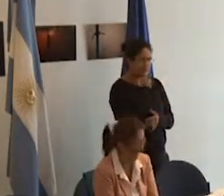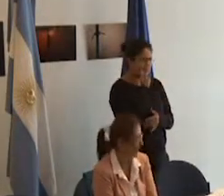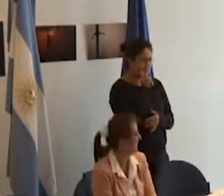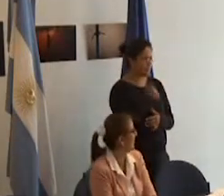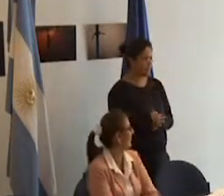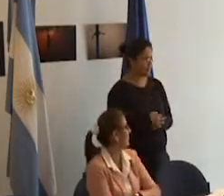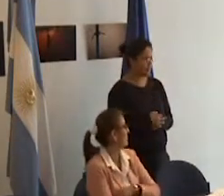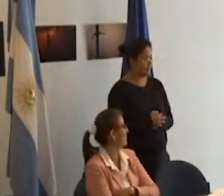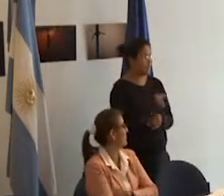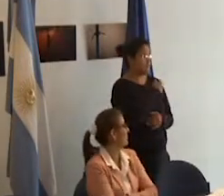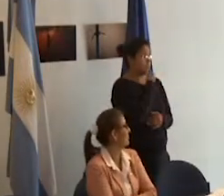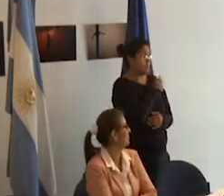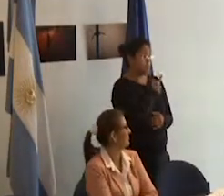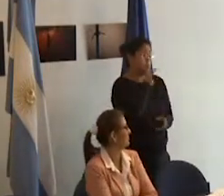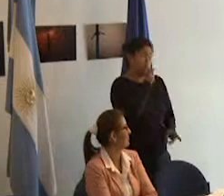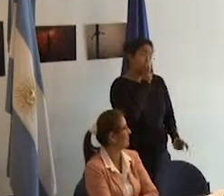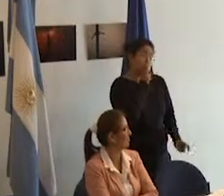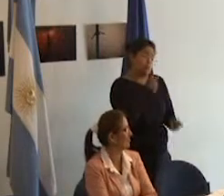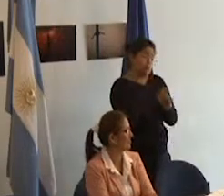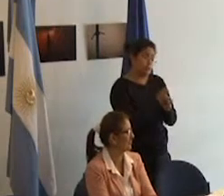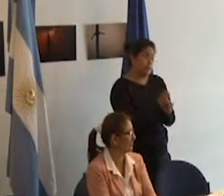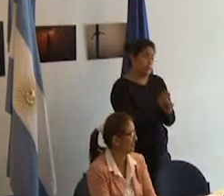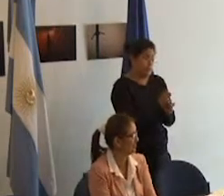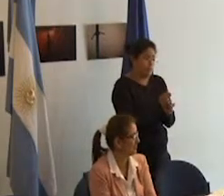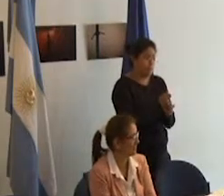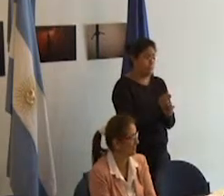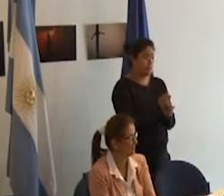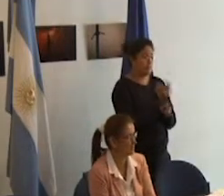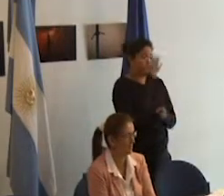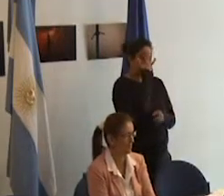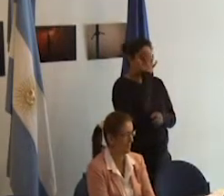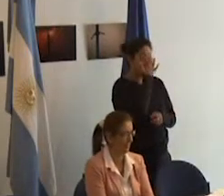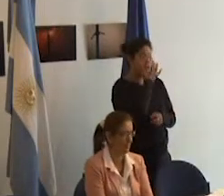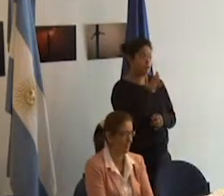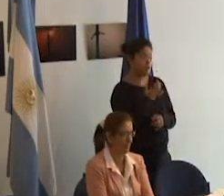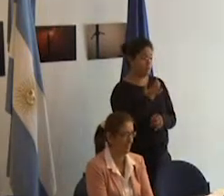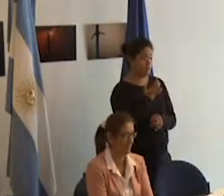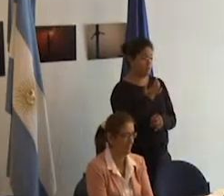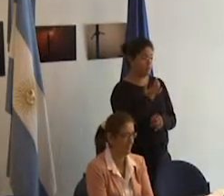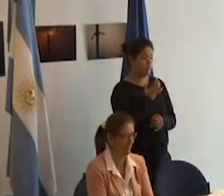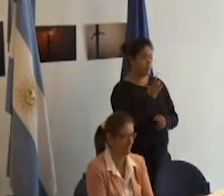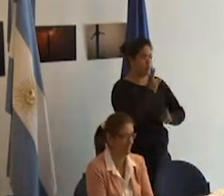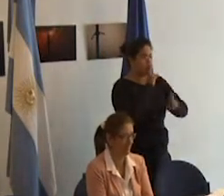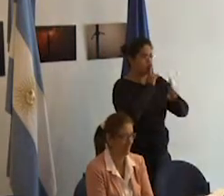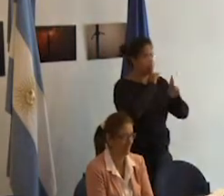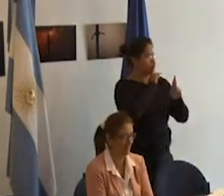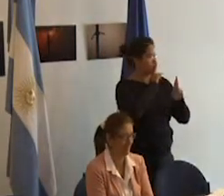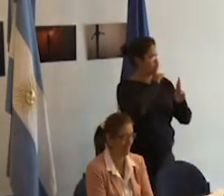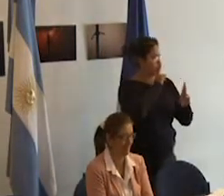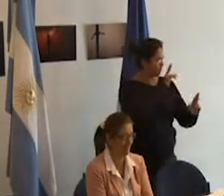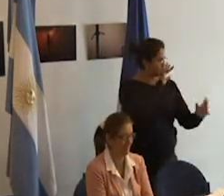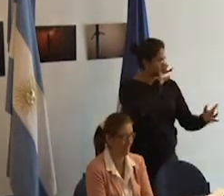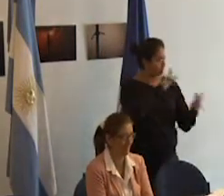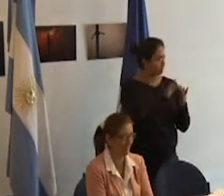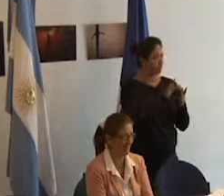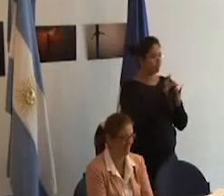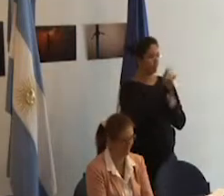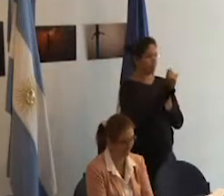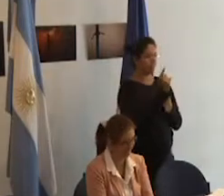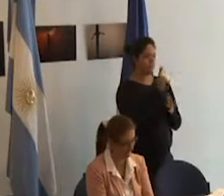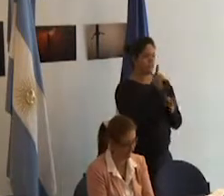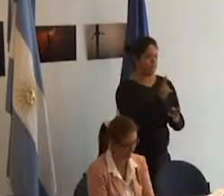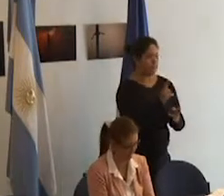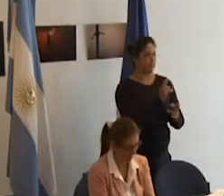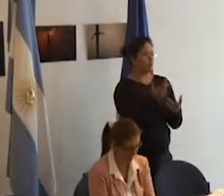A ver, es muy difícil, pues primero porque no tengo la respuesta exacta para esa pregunta.